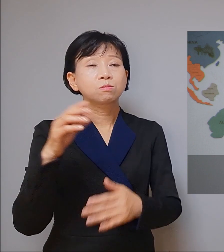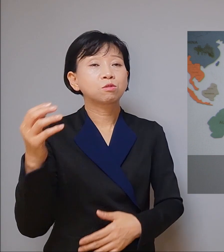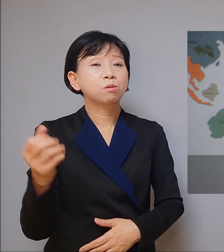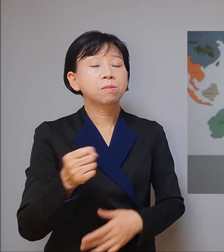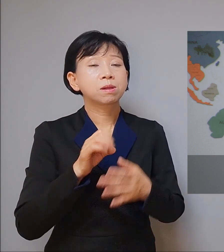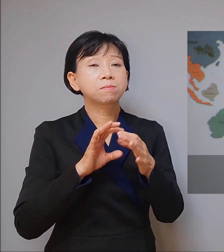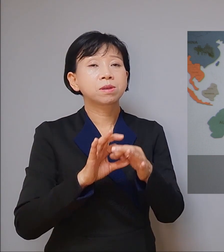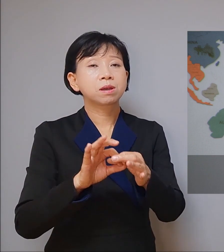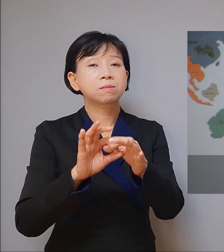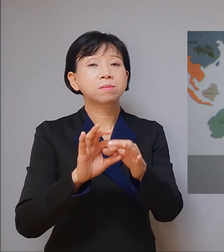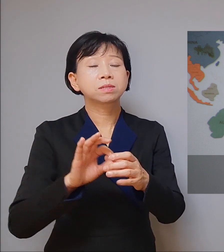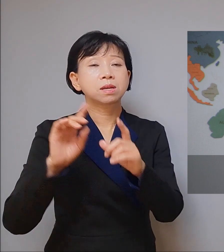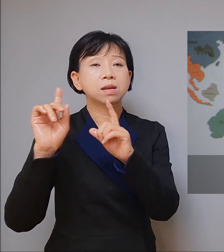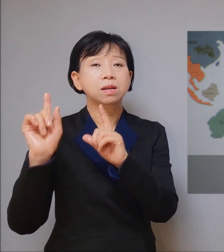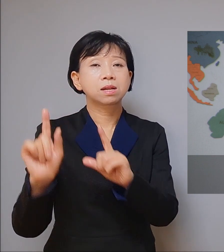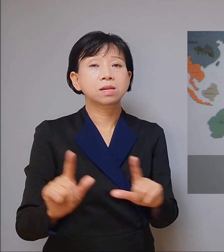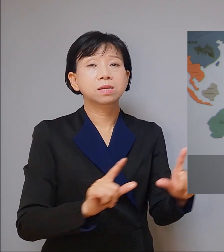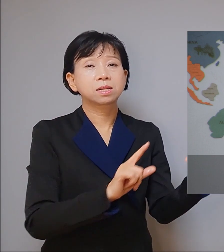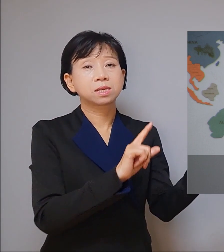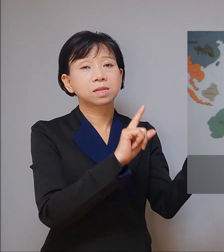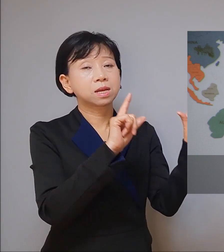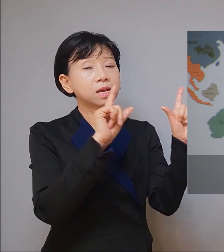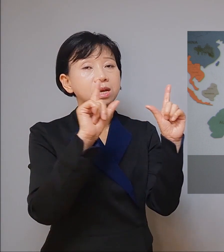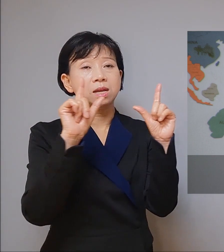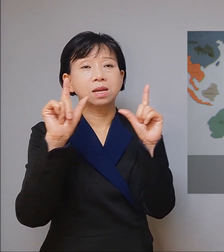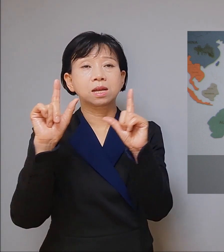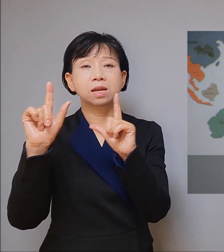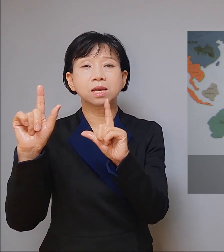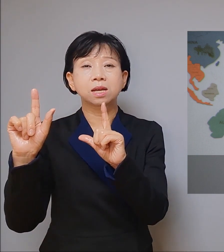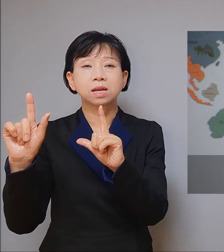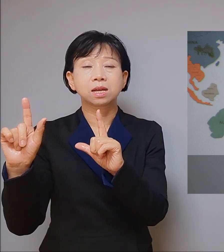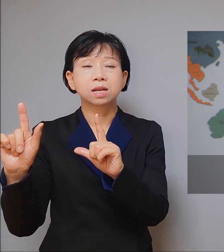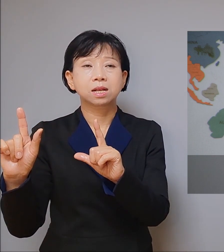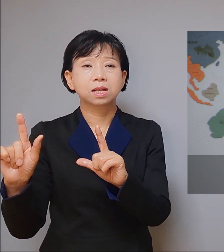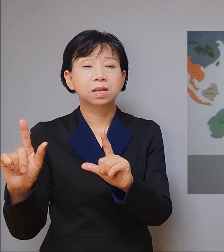의인은 믿음으로 말미암아 살리라.